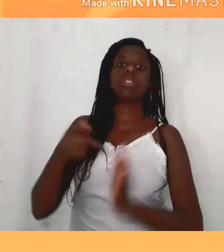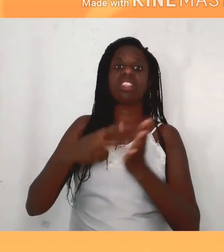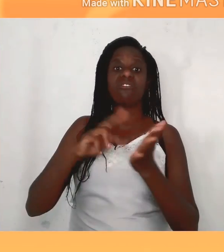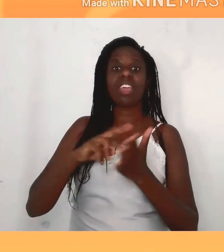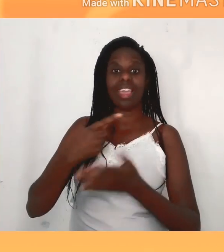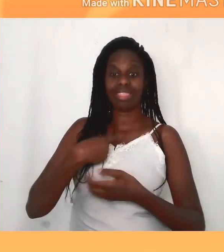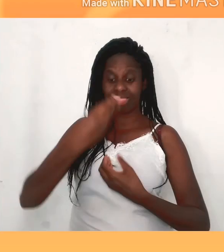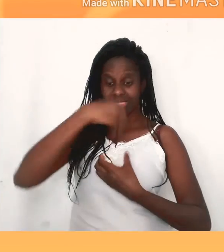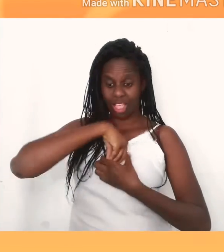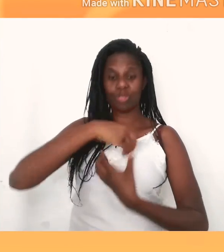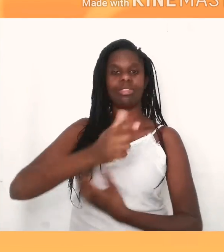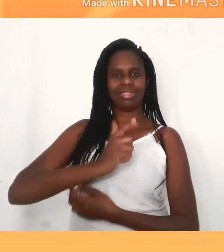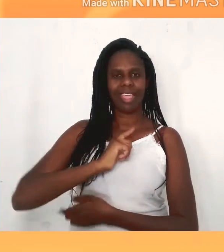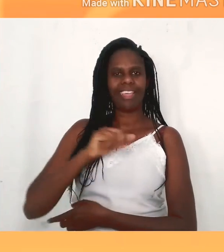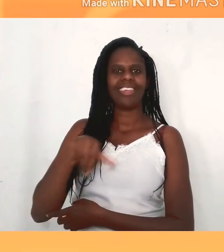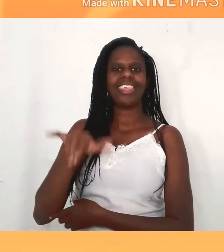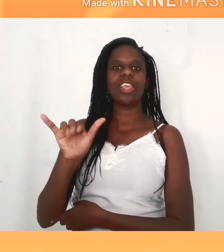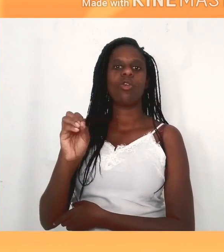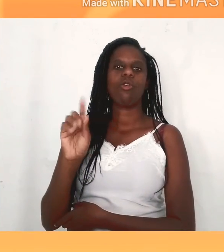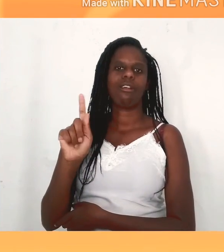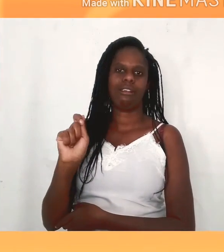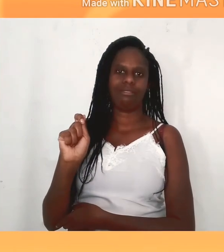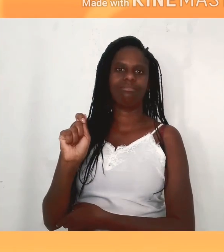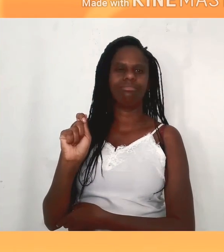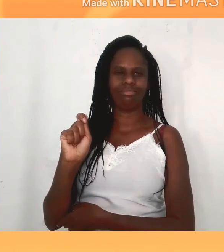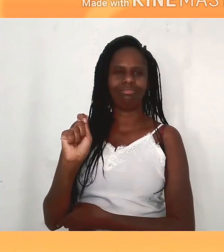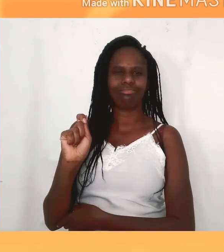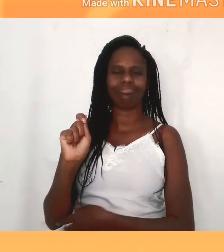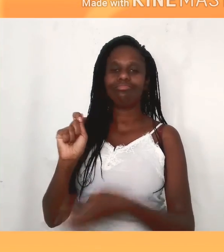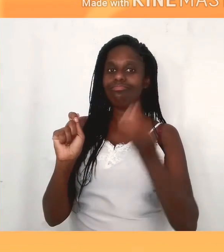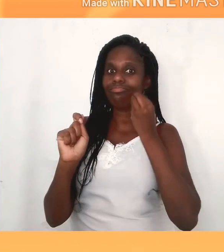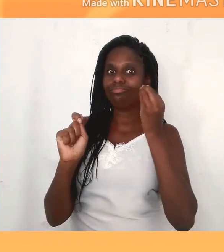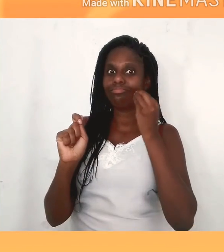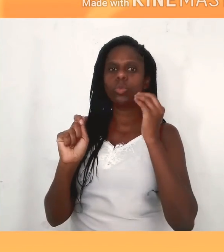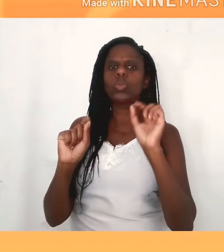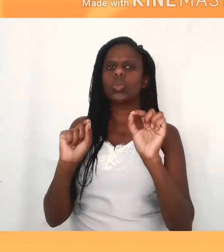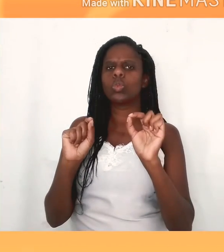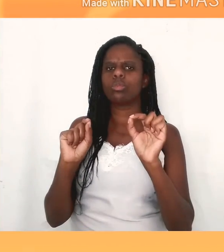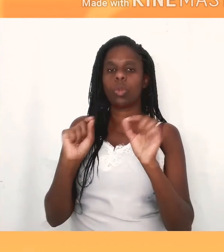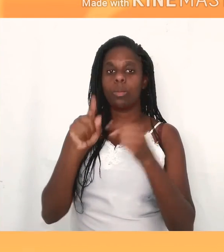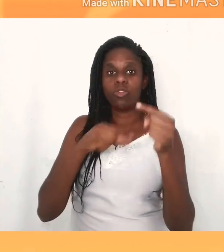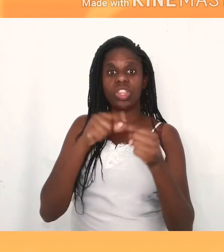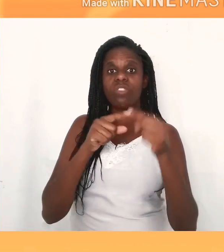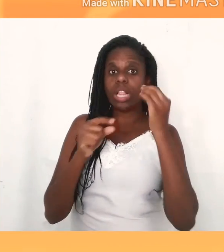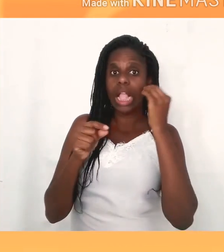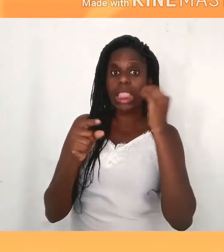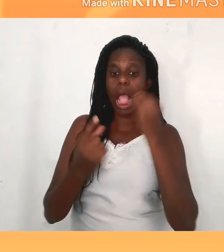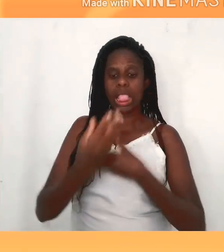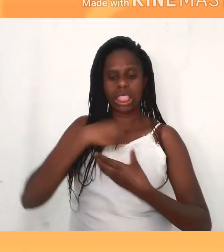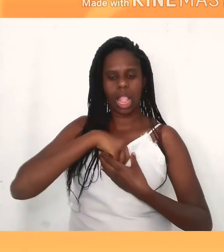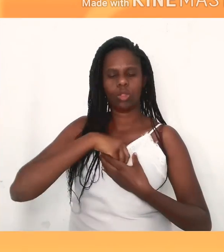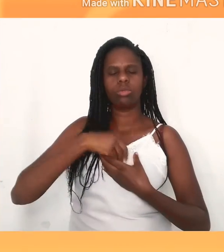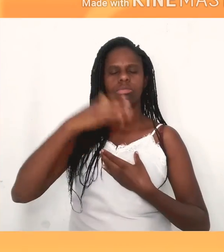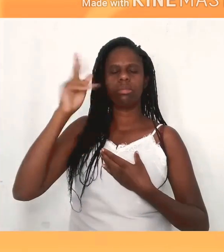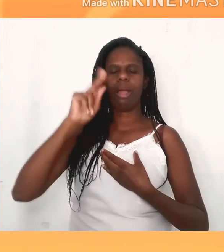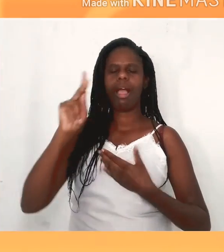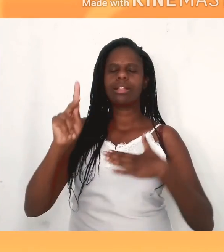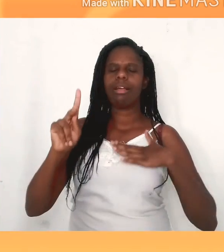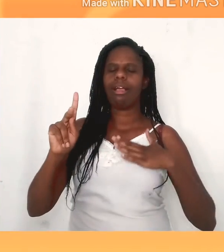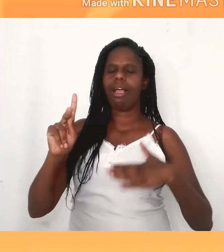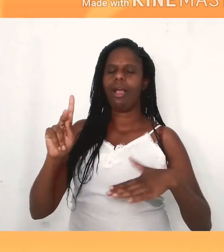do praticante é ele permanecer nesse estado todo o tempo. Dito de